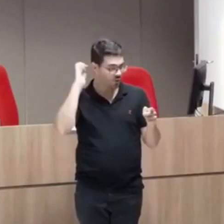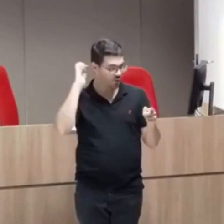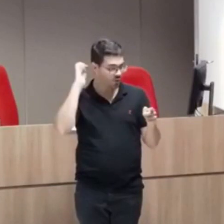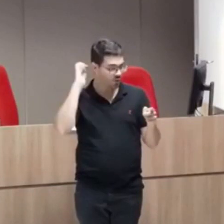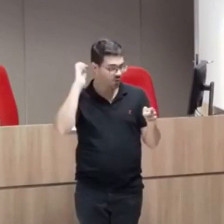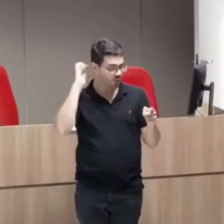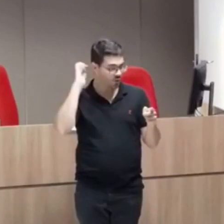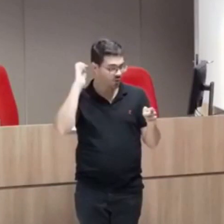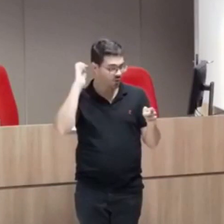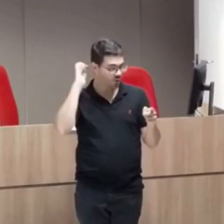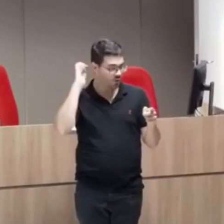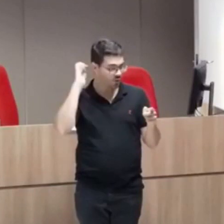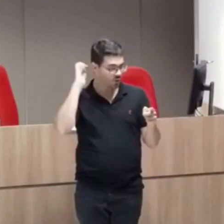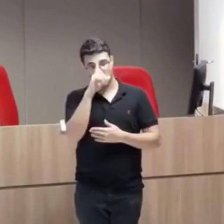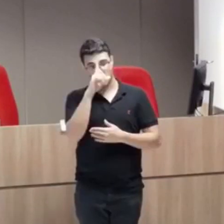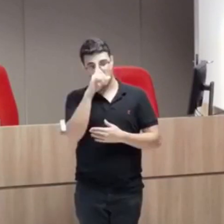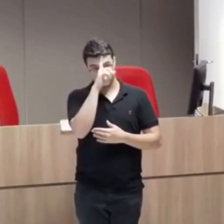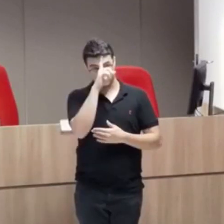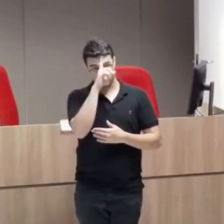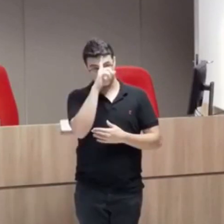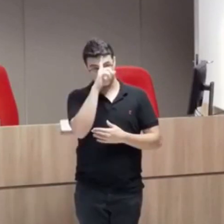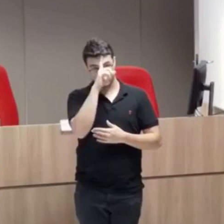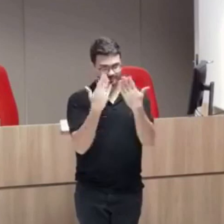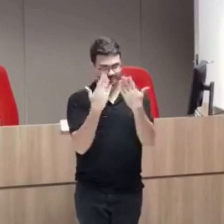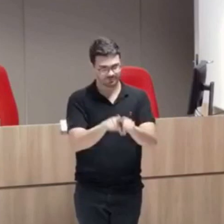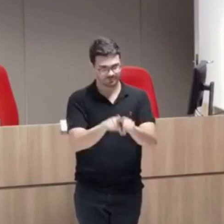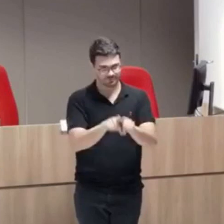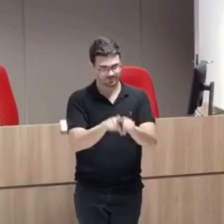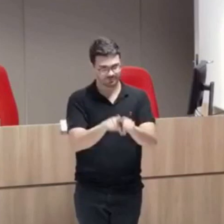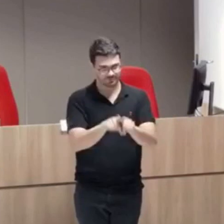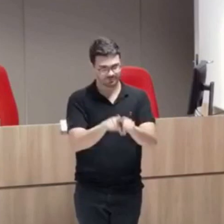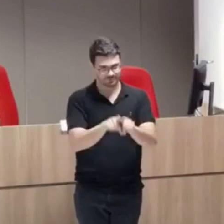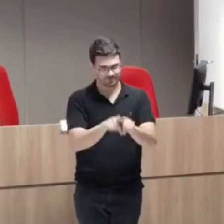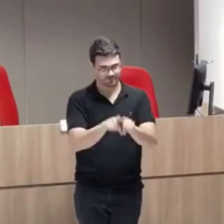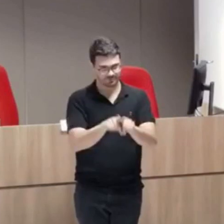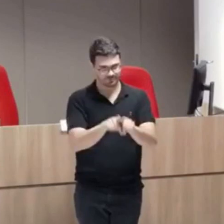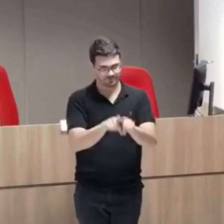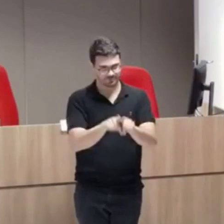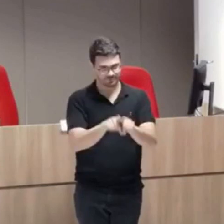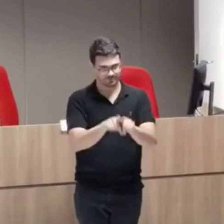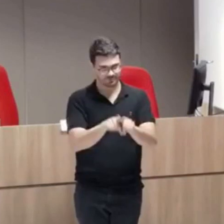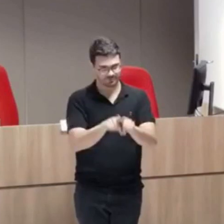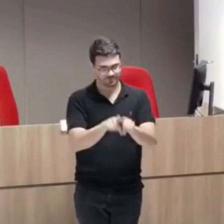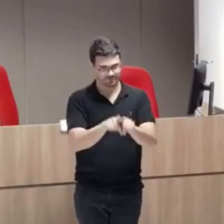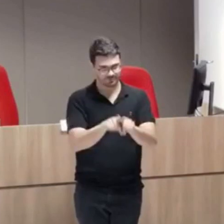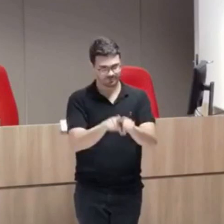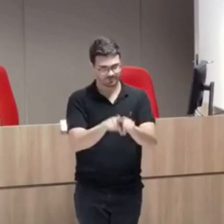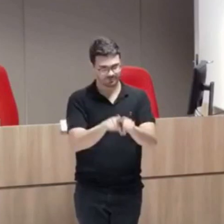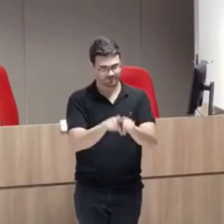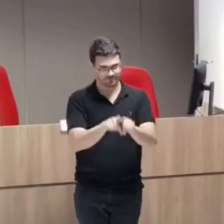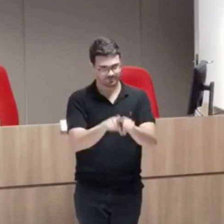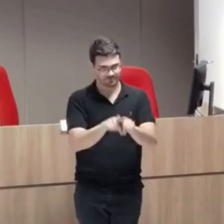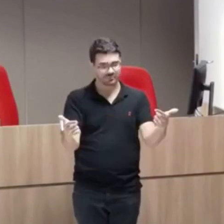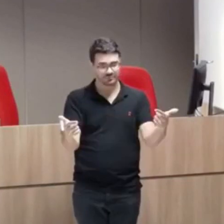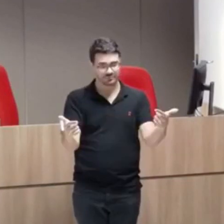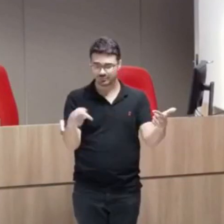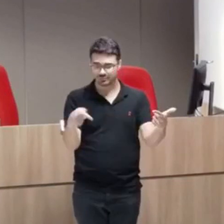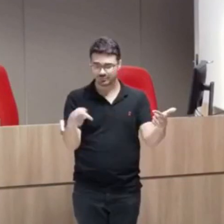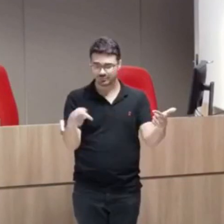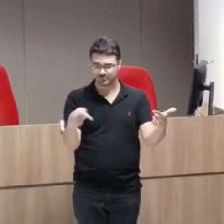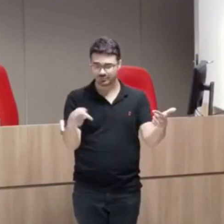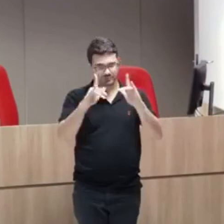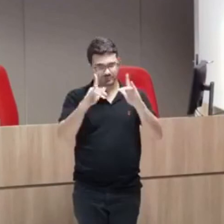dos hospícios, inclusive dos hospitais psiquiátricos. Os hospitais psiquiátricos não têm que existir nesse país. Não